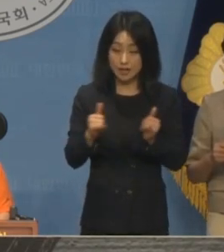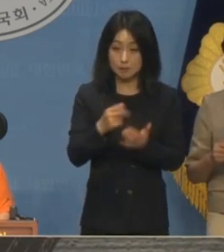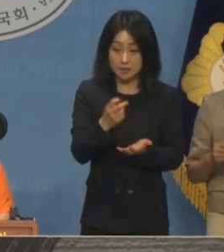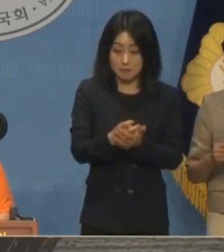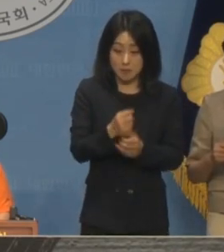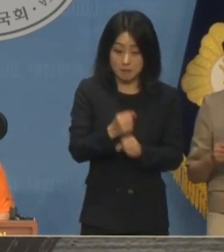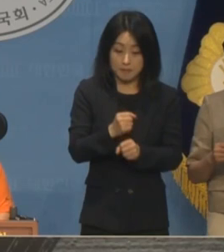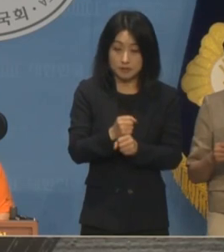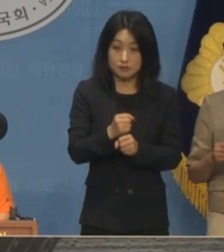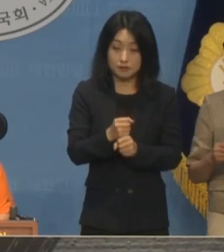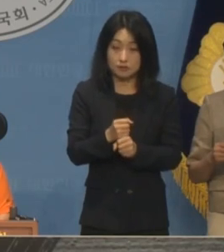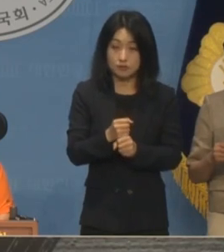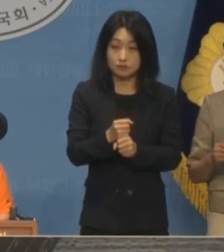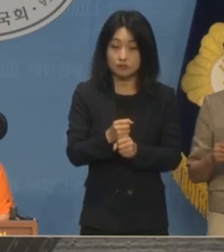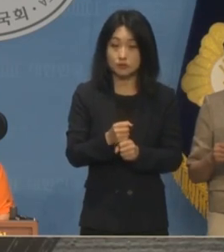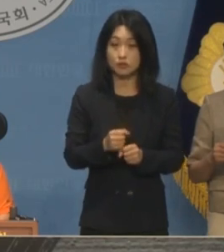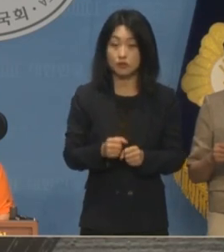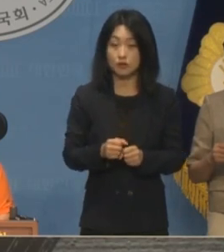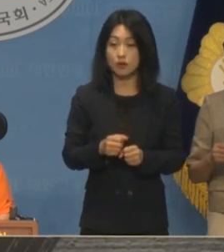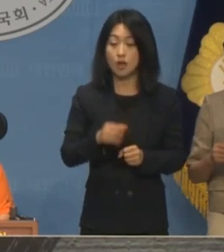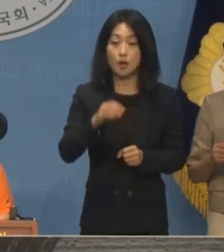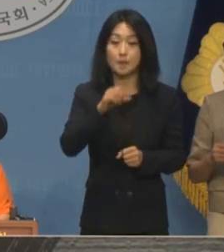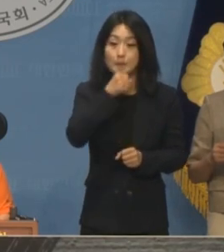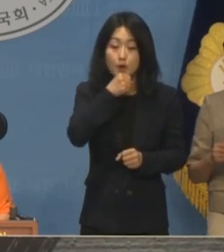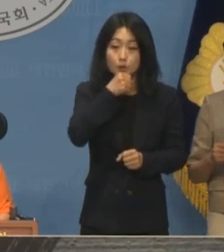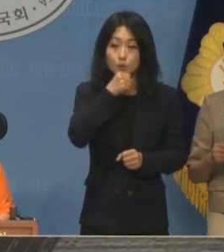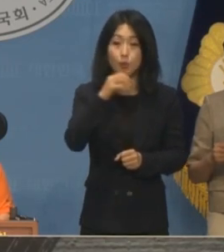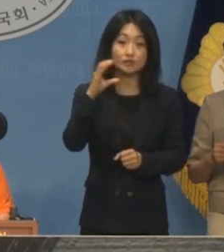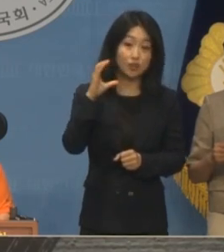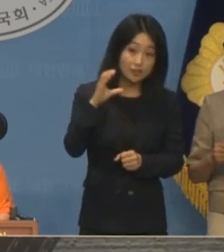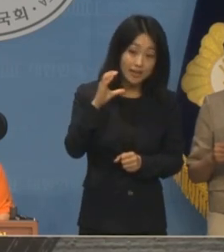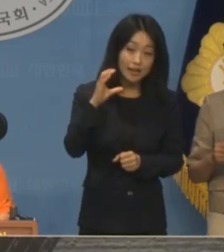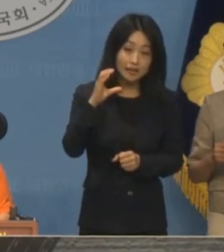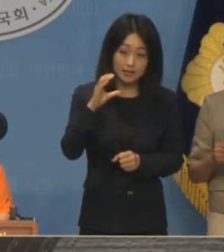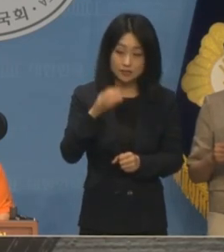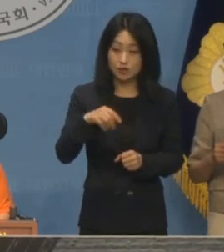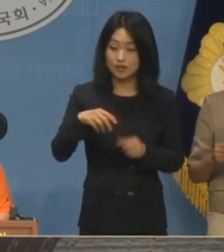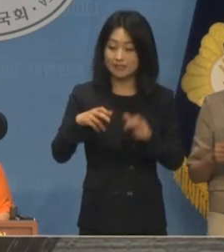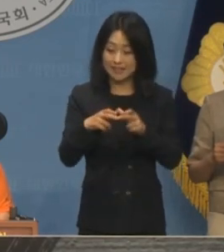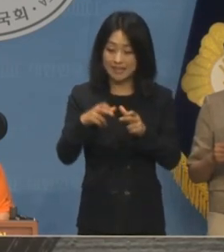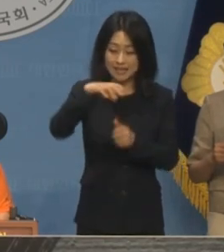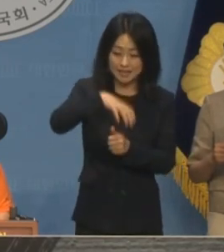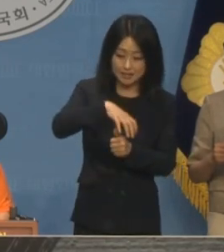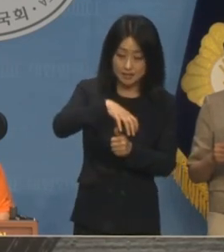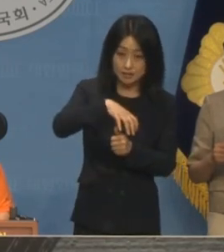명동 성당의 주보에도 공식적으로 올라와서 그렇게 해서